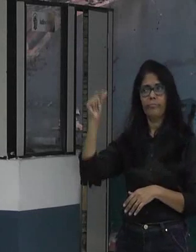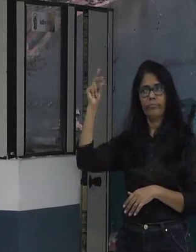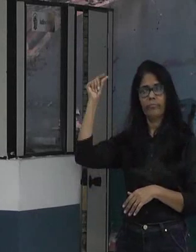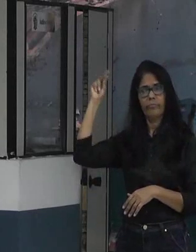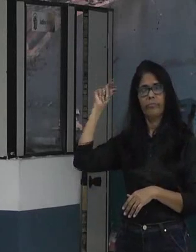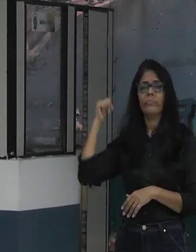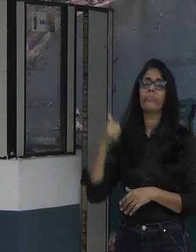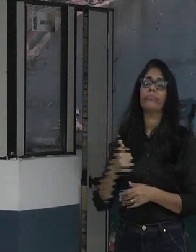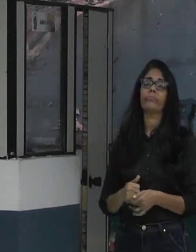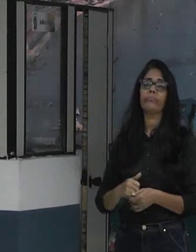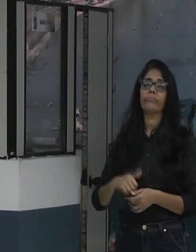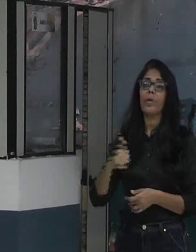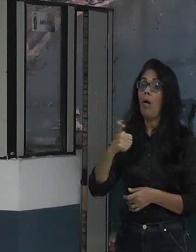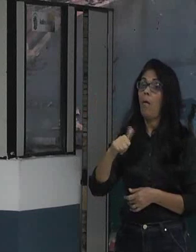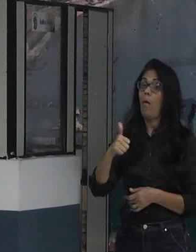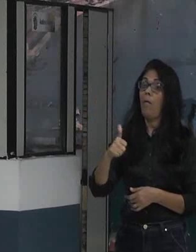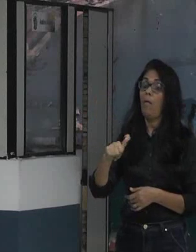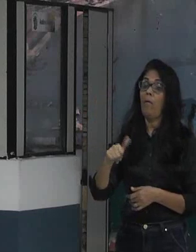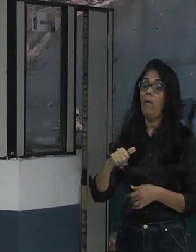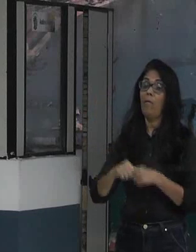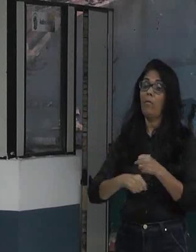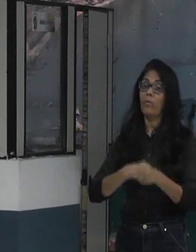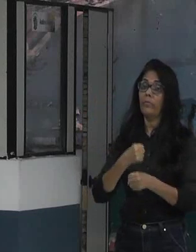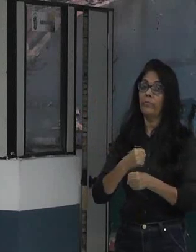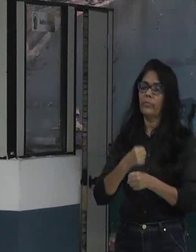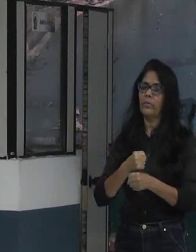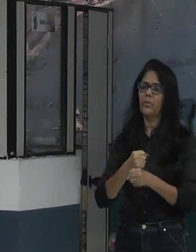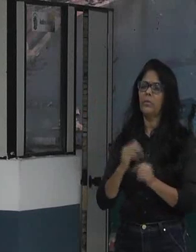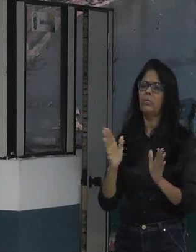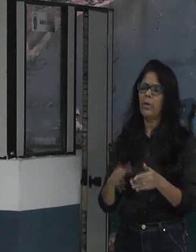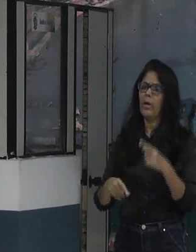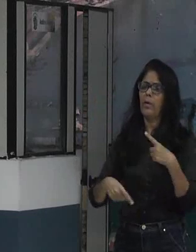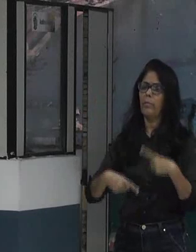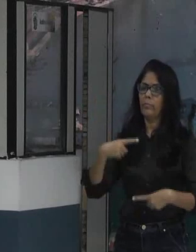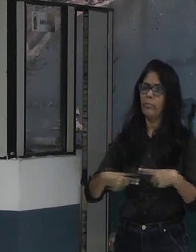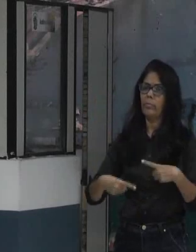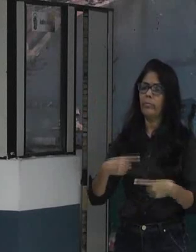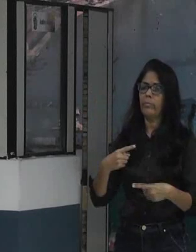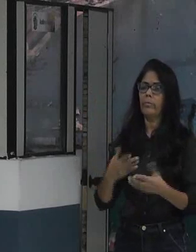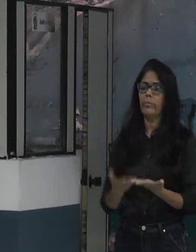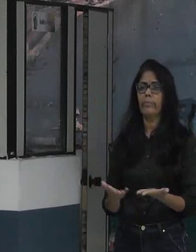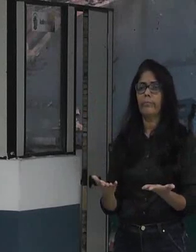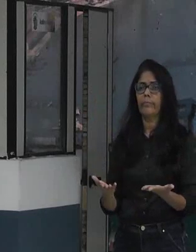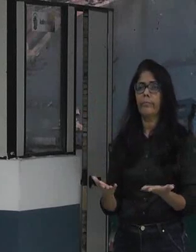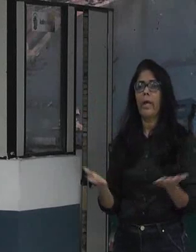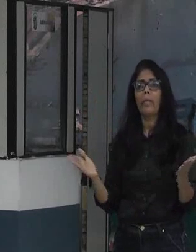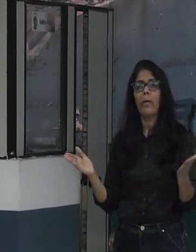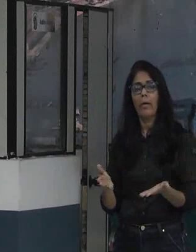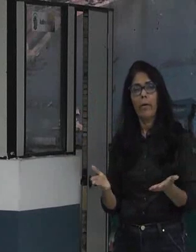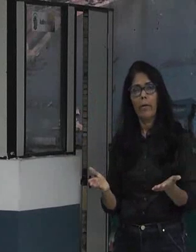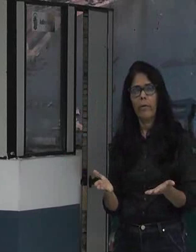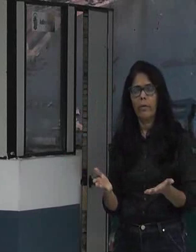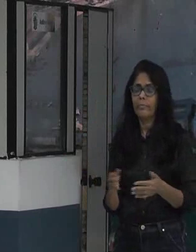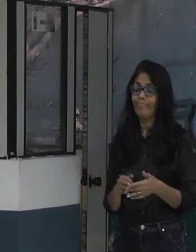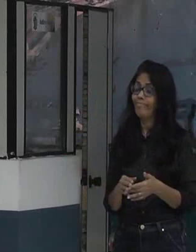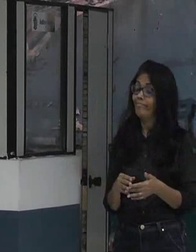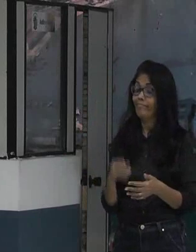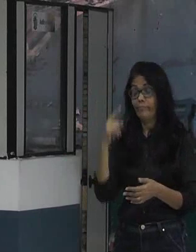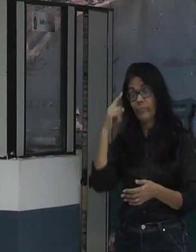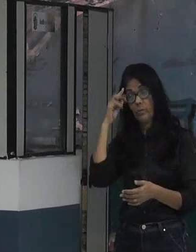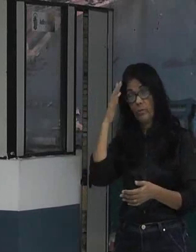debatendo o assunto há 11 anos. E até agora, sinceramente, eu não acredito muito nesse